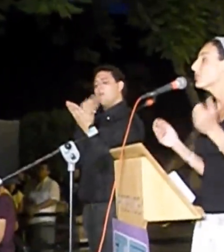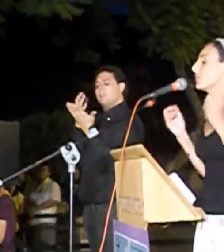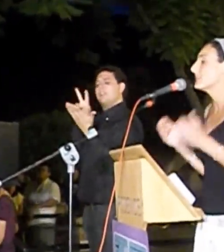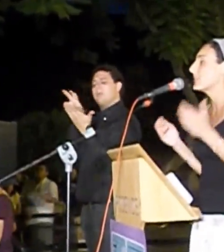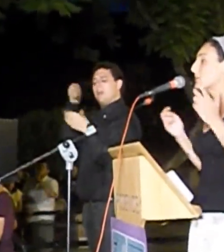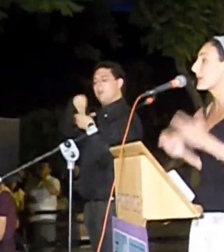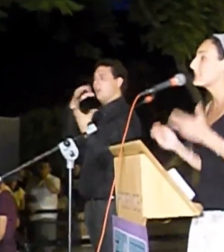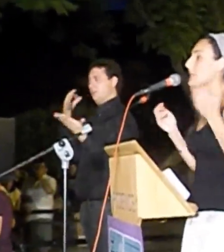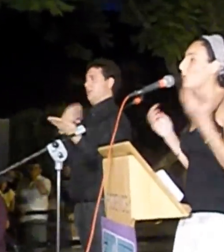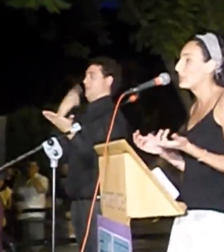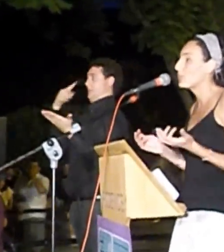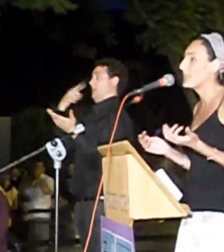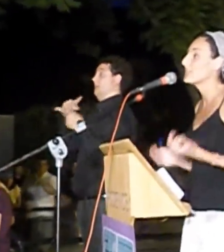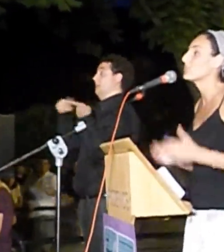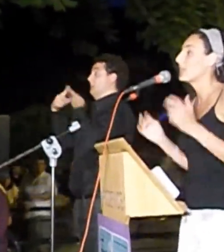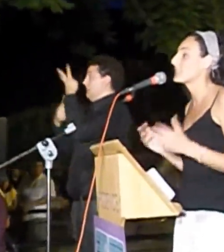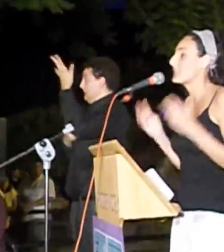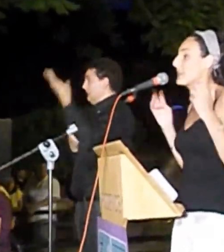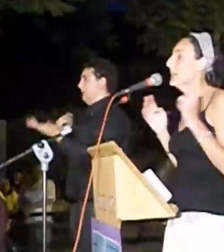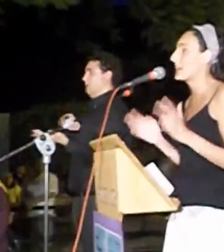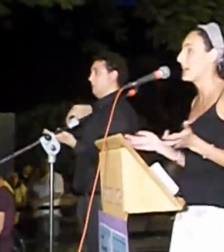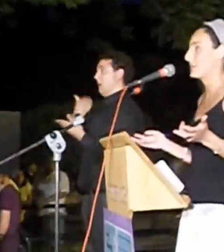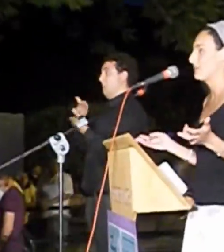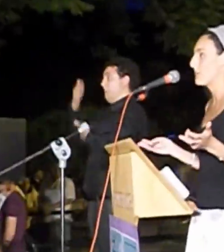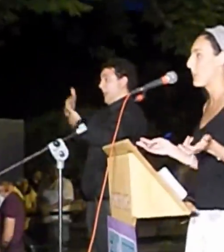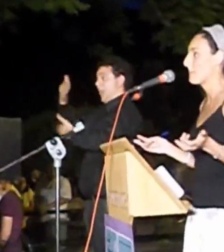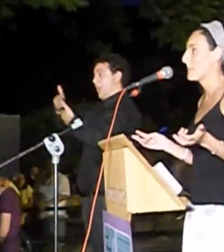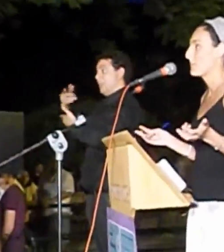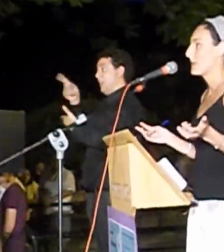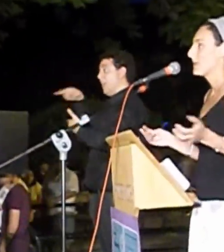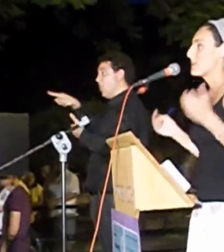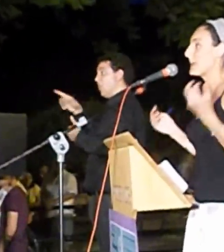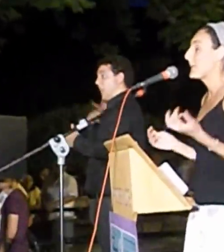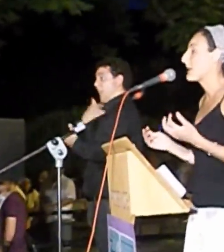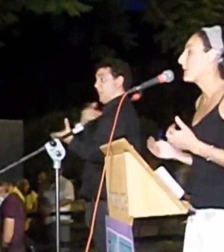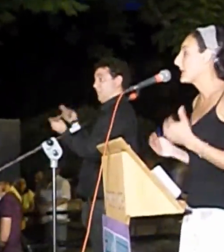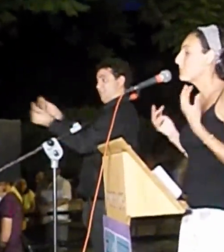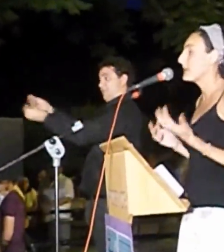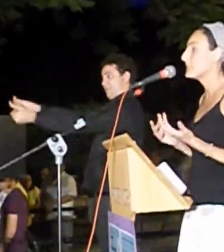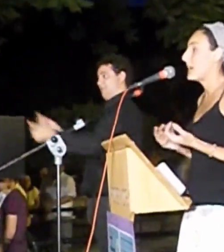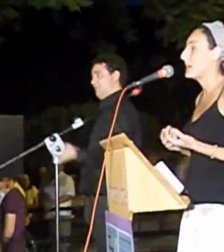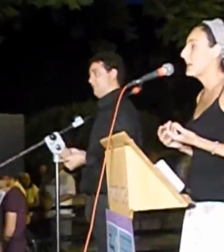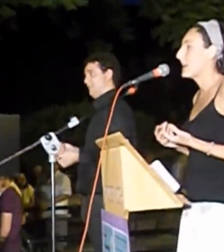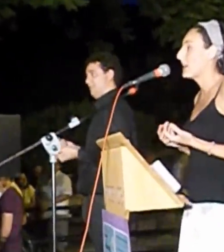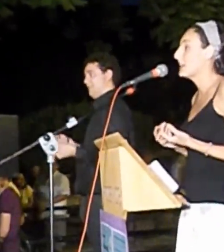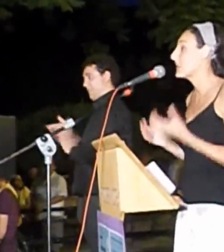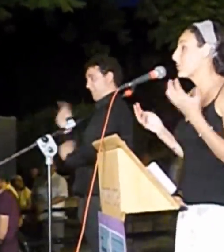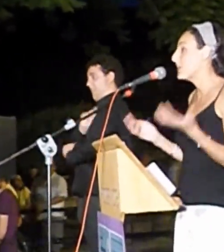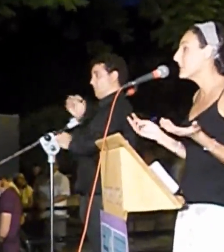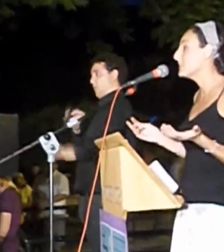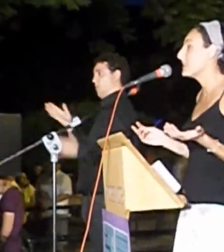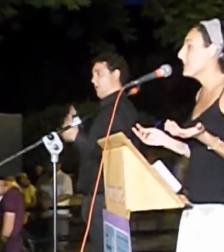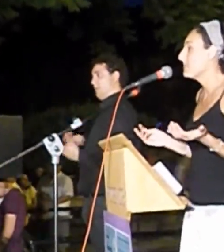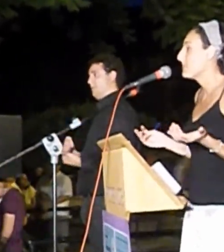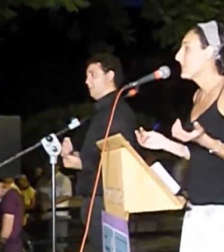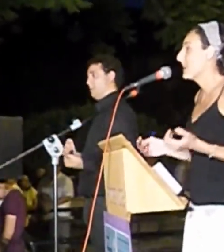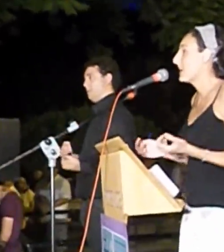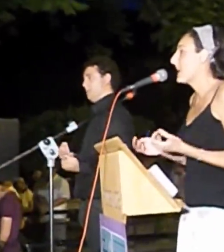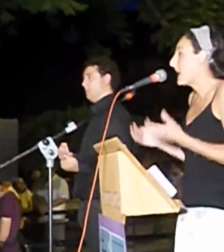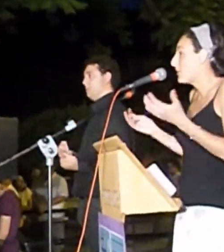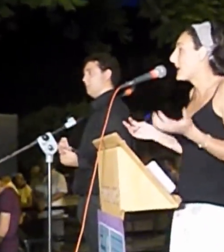etcétera todas estas barreras regulatorias son las que se van a cargar de manera que cualquier empresa eh estadounidense